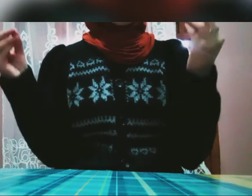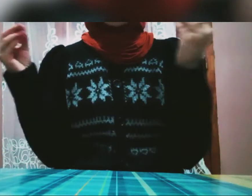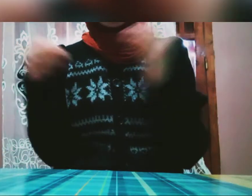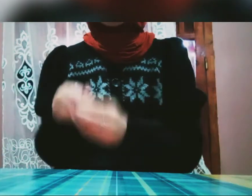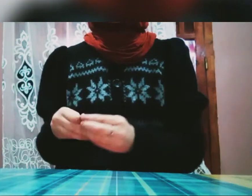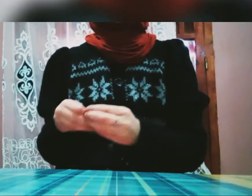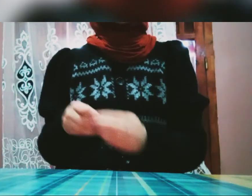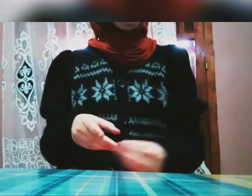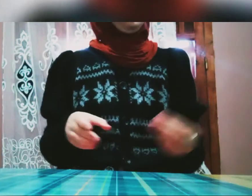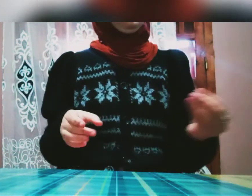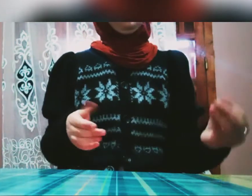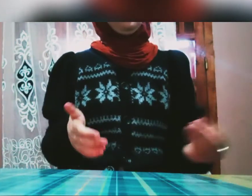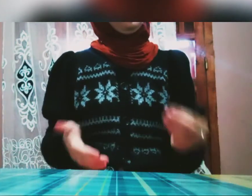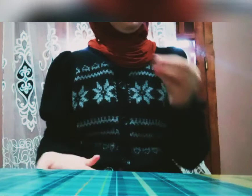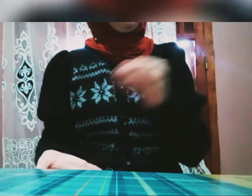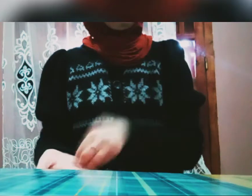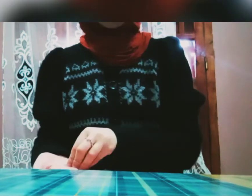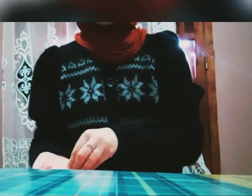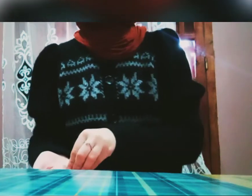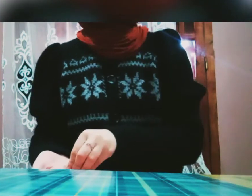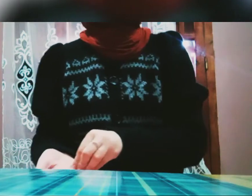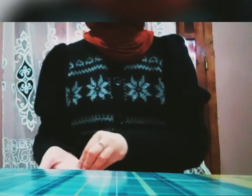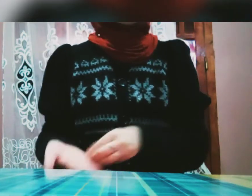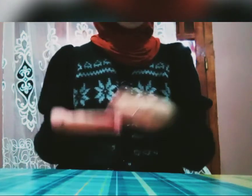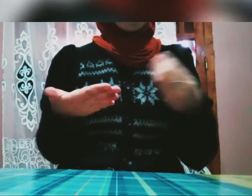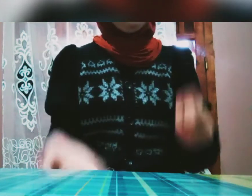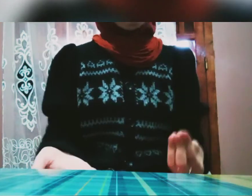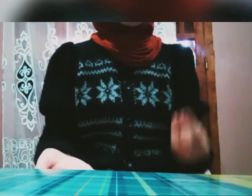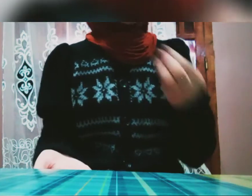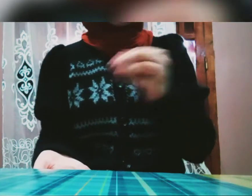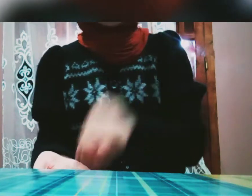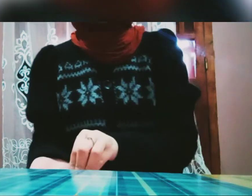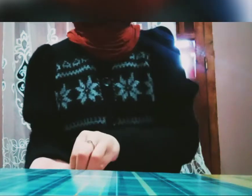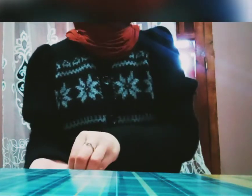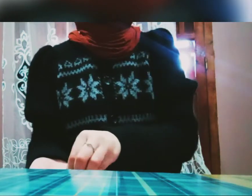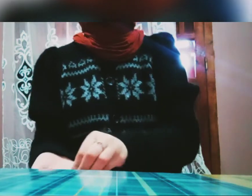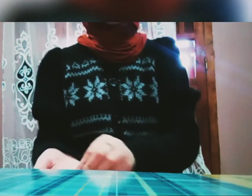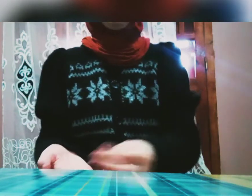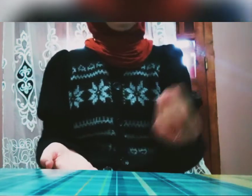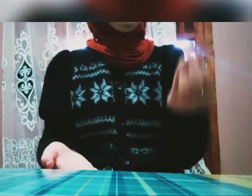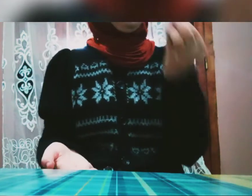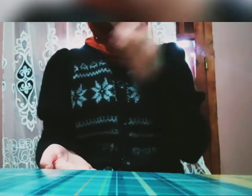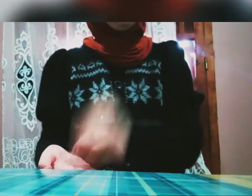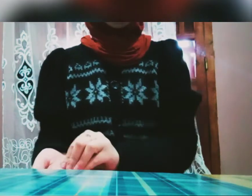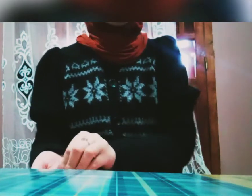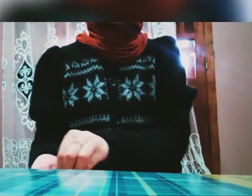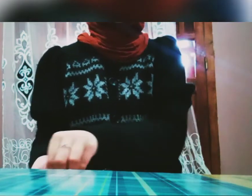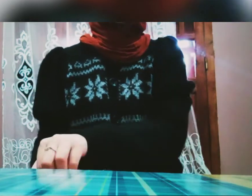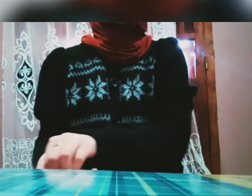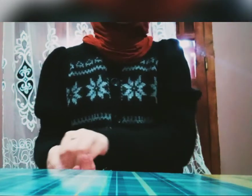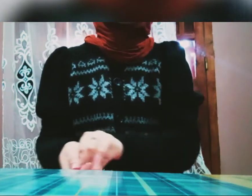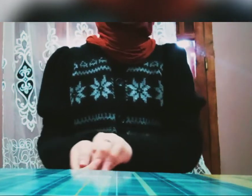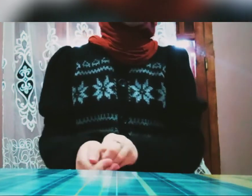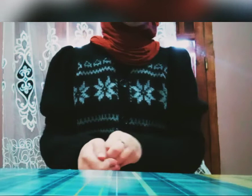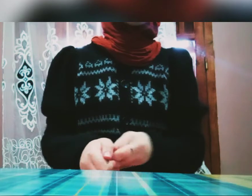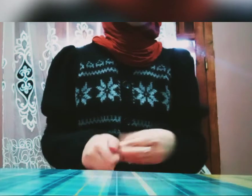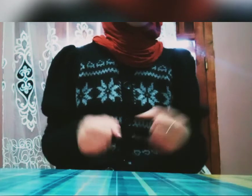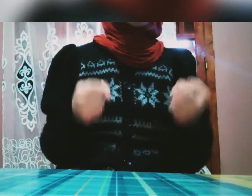تقابل ربي فيها. عندك العصر تقابل ربي في المغرب تقابل ربي في العشاء وهي رايحه. فالصلاة هي